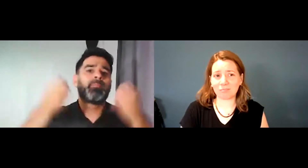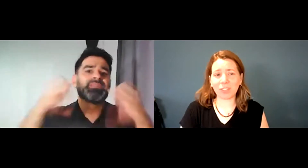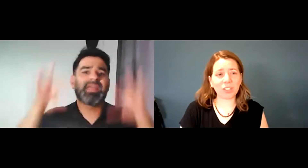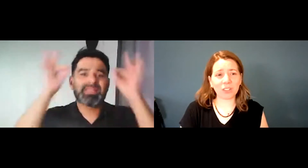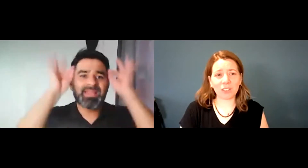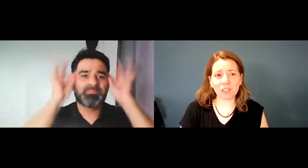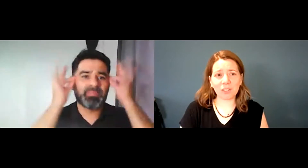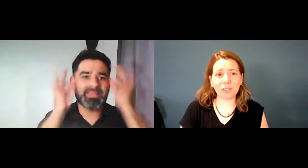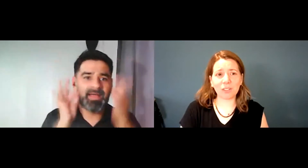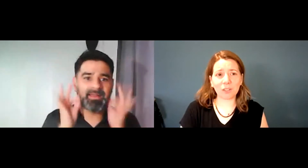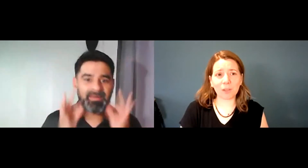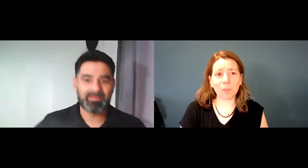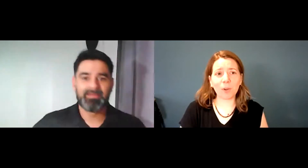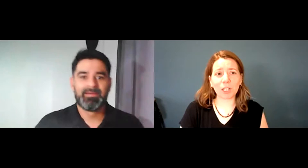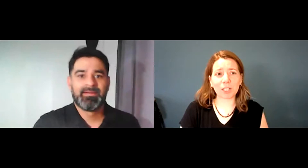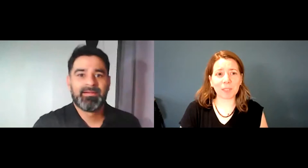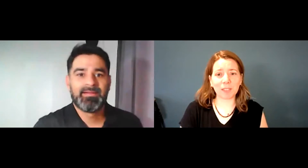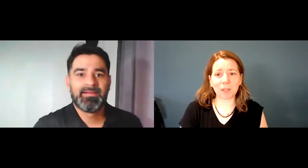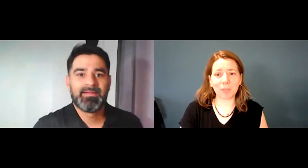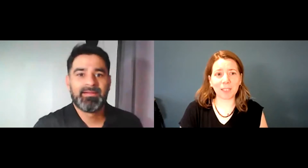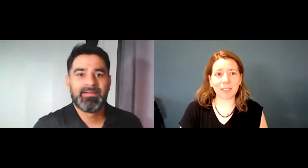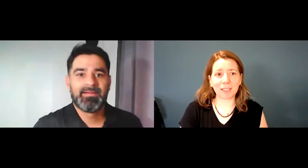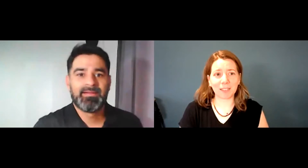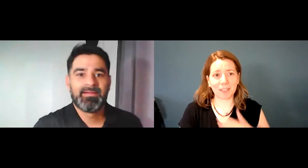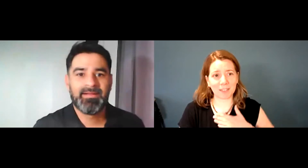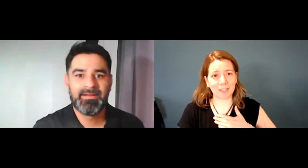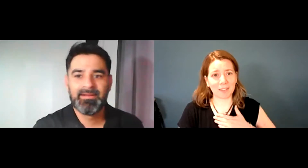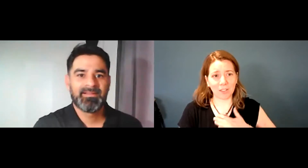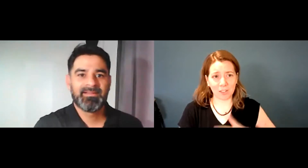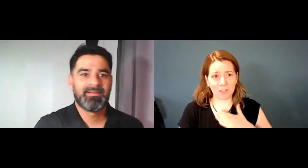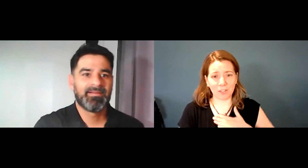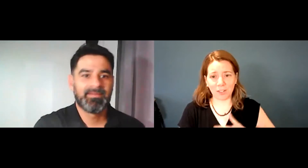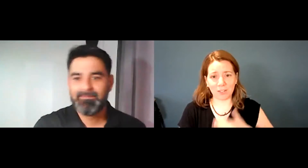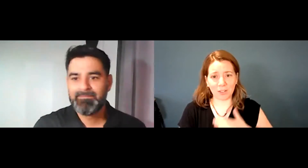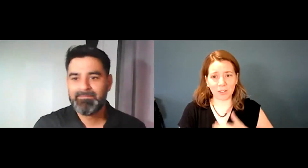Falla conexión, tengo demora, ya empecé a transpirar. Tranquilo, tranquilo, tranquilo.